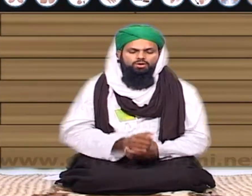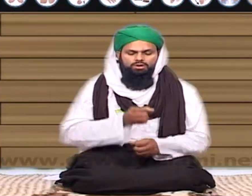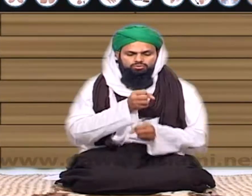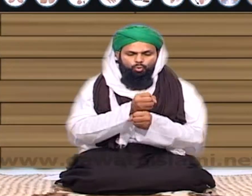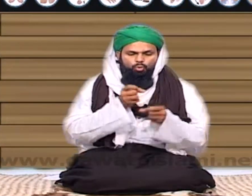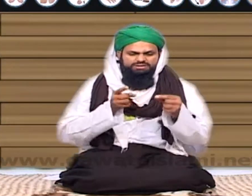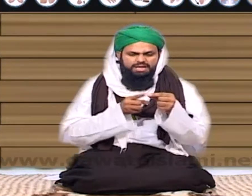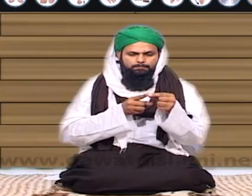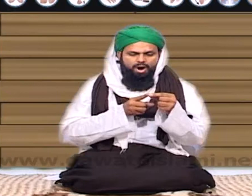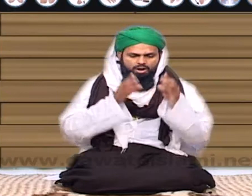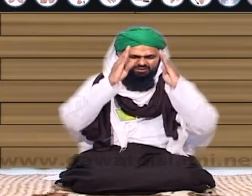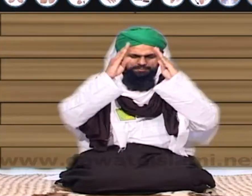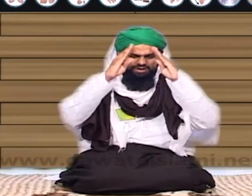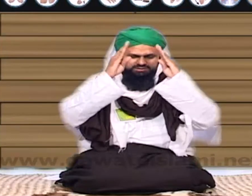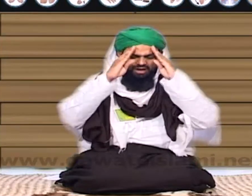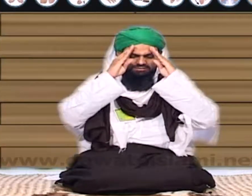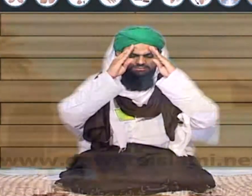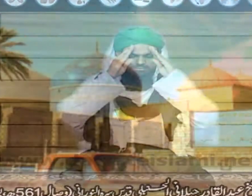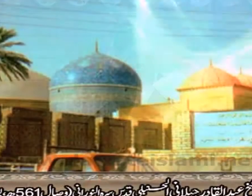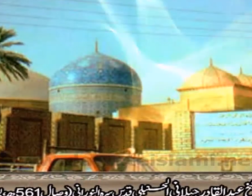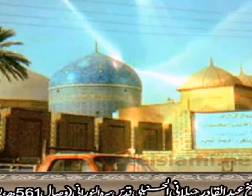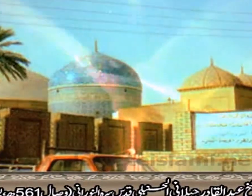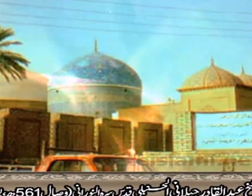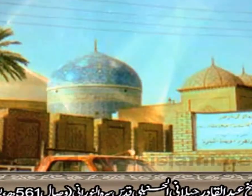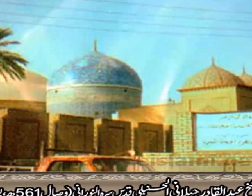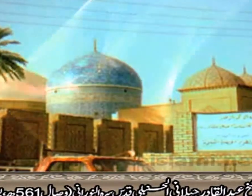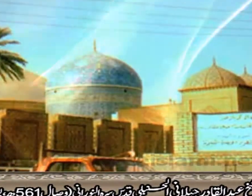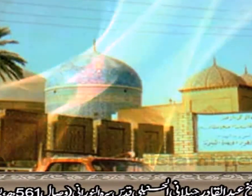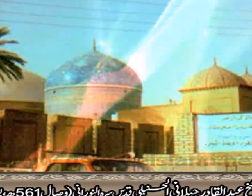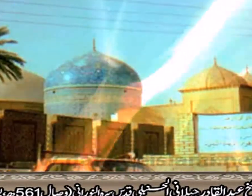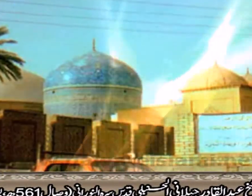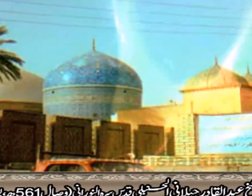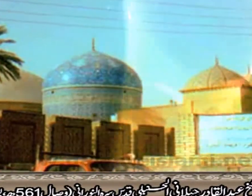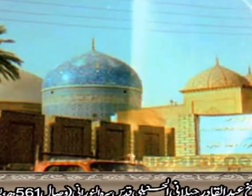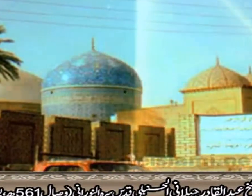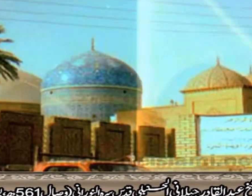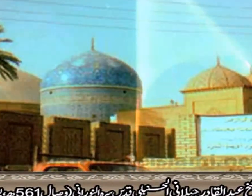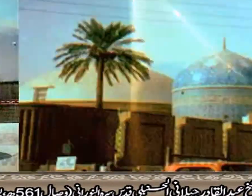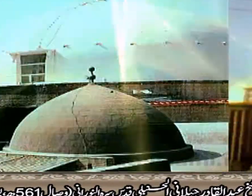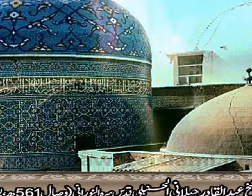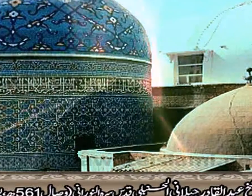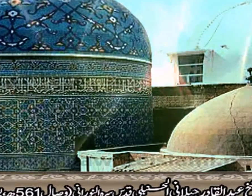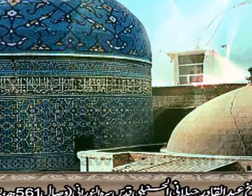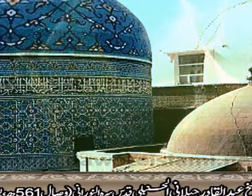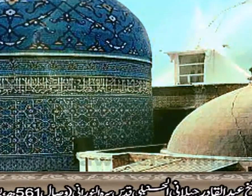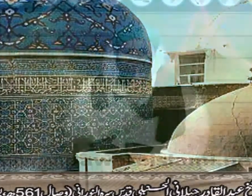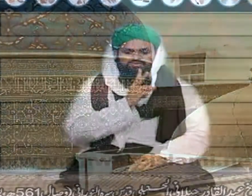ہے۔ جیسے کہ حضور سرکار بغداد، حضور غوث پاک، میرے پیر و مرشد رضی اللہ تعالیٰ عنہ